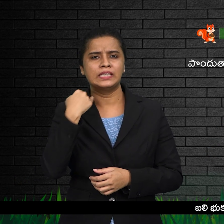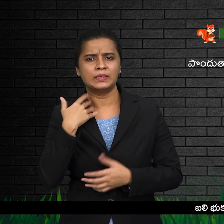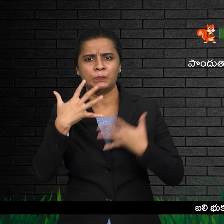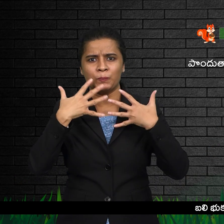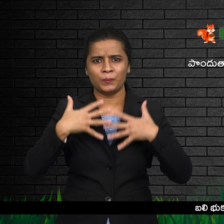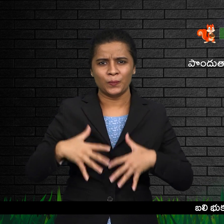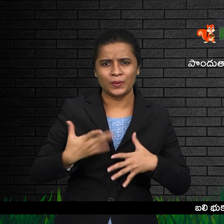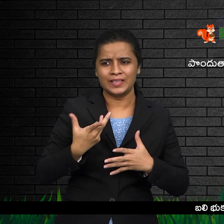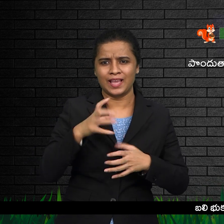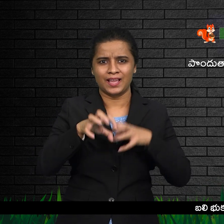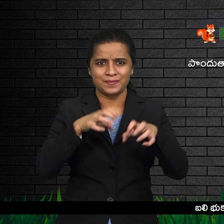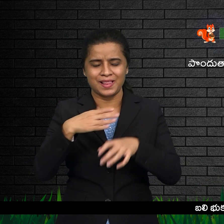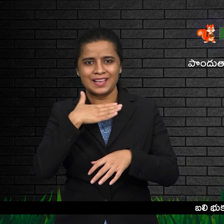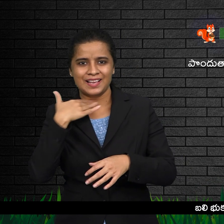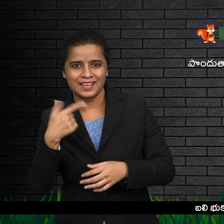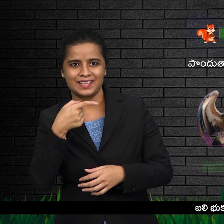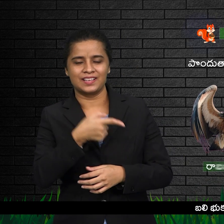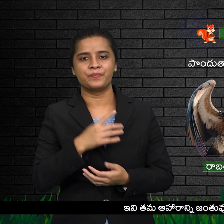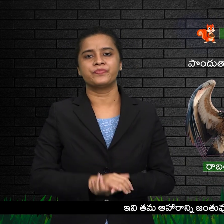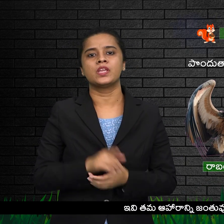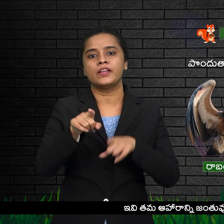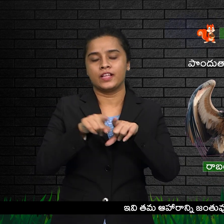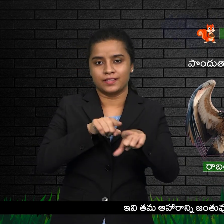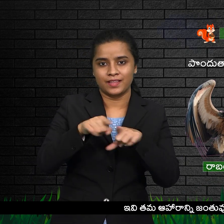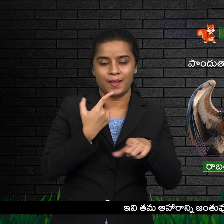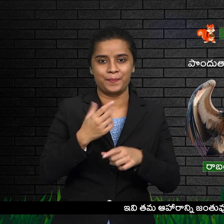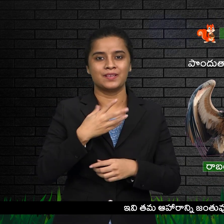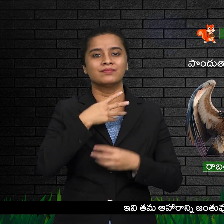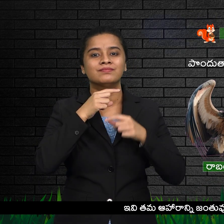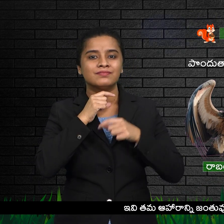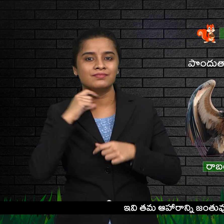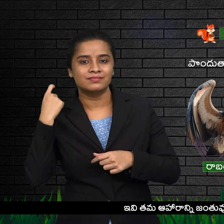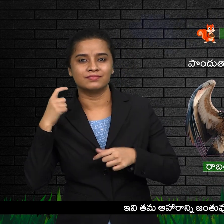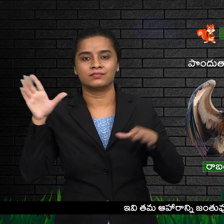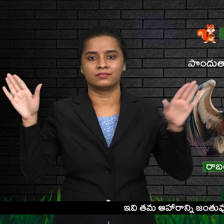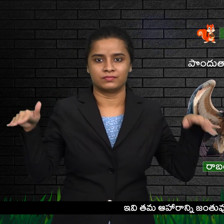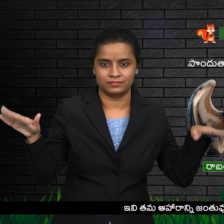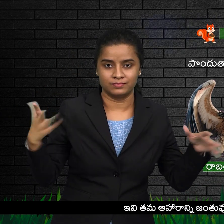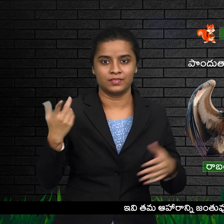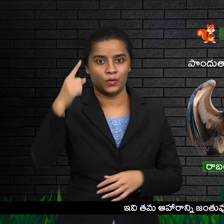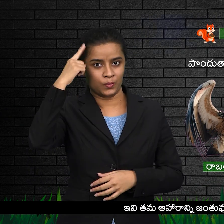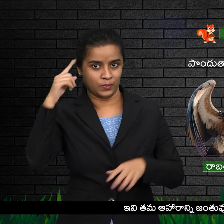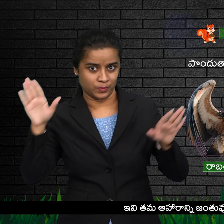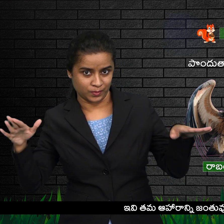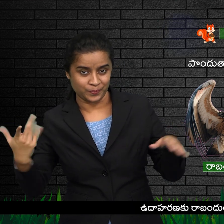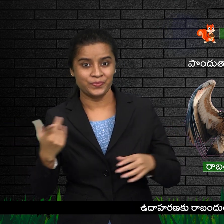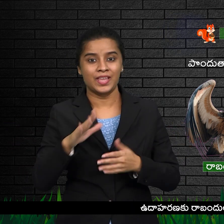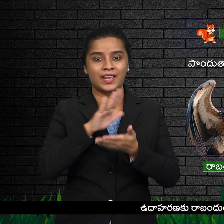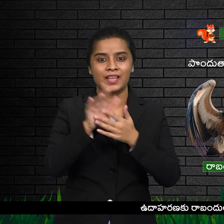బలిబుక్కులు లేక స్కావెంజర్స్. ఇవి తమ ఆహారాన్ని జంతువుల మృతదేహాల నుండి